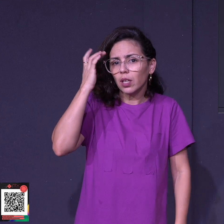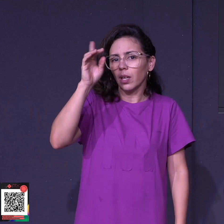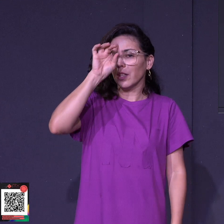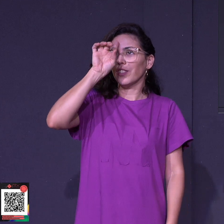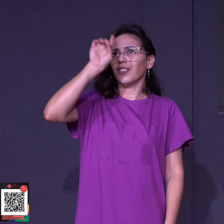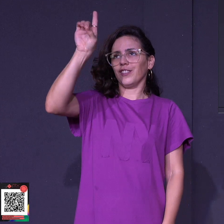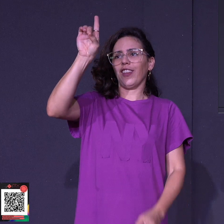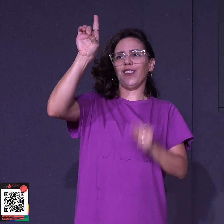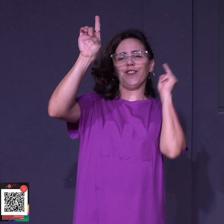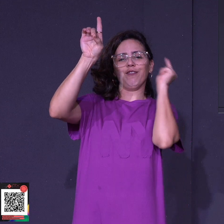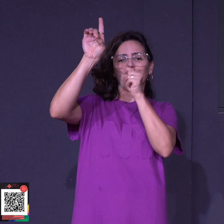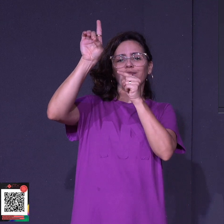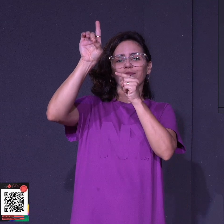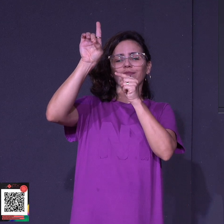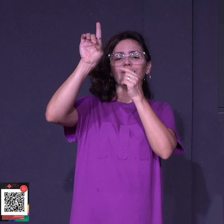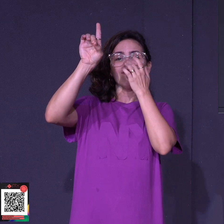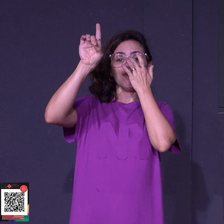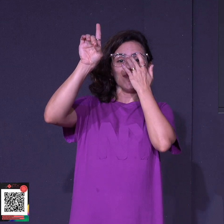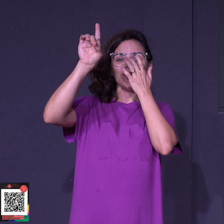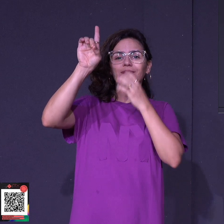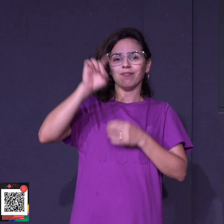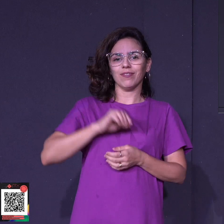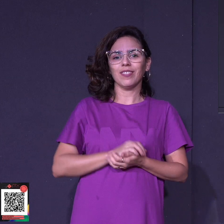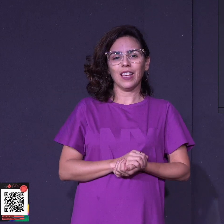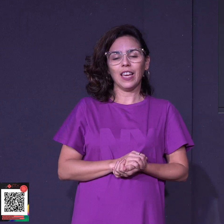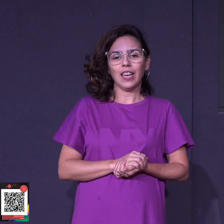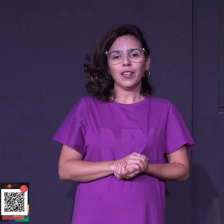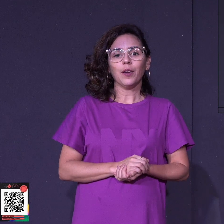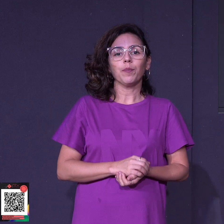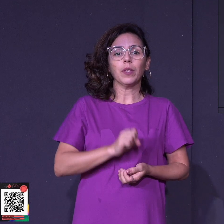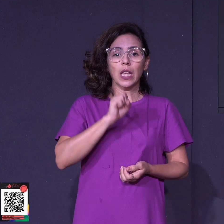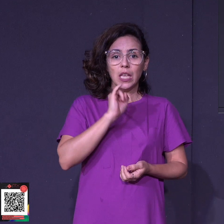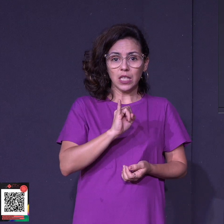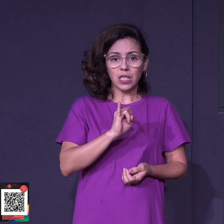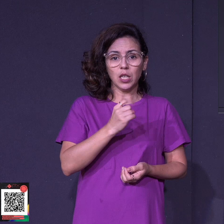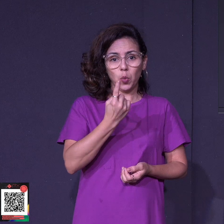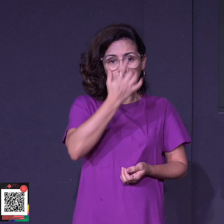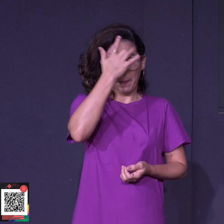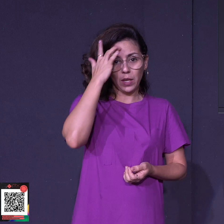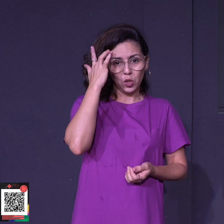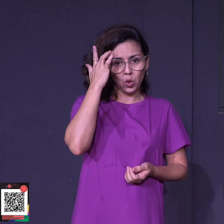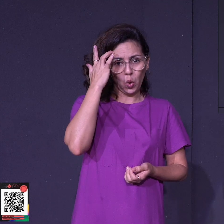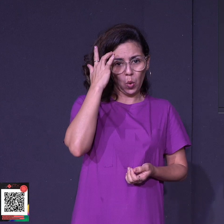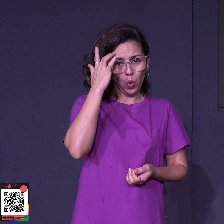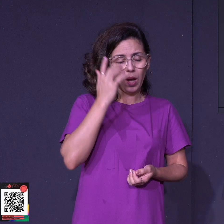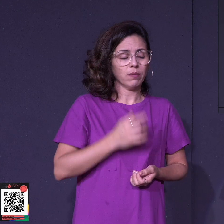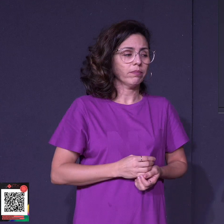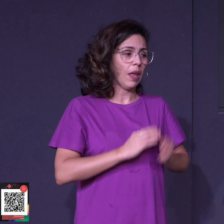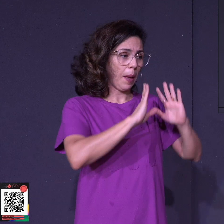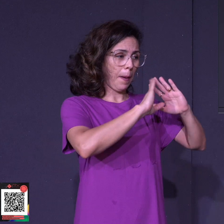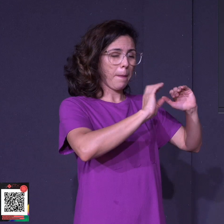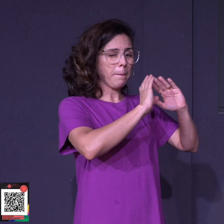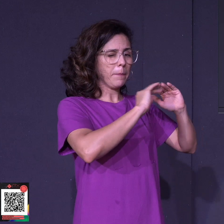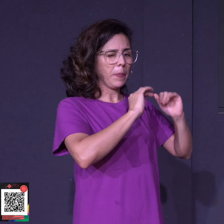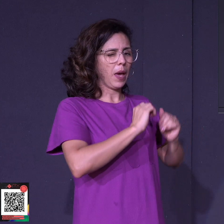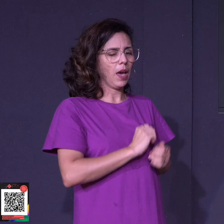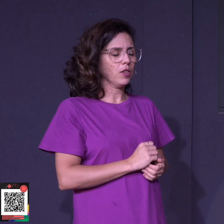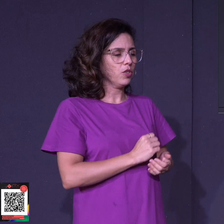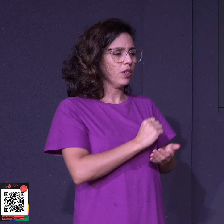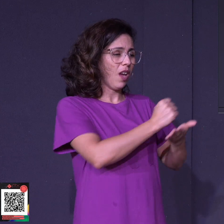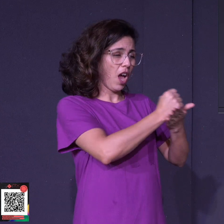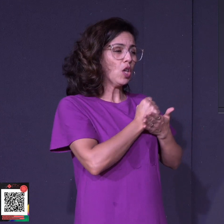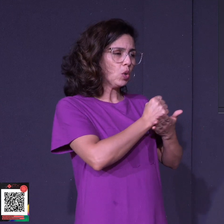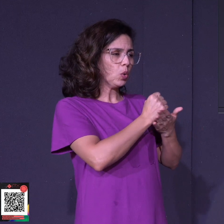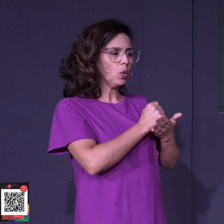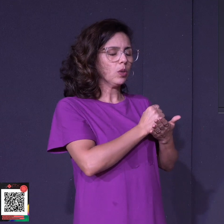que te exigir andar 1 milha, vai com ele 2. Se alguém te pedir uma ajuda, ainda que tenha te feito algo